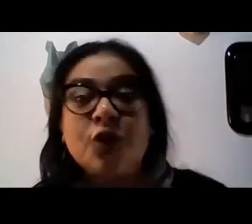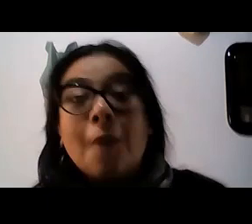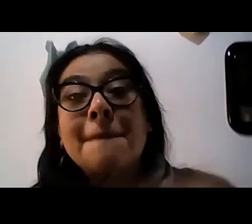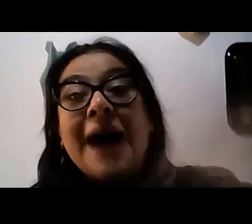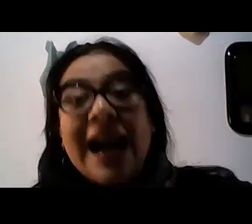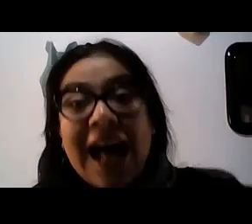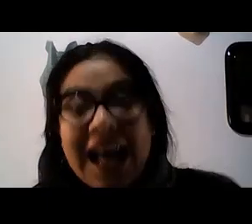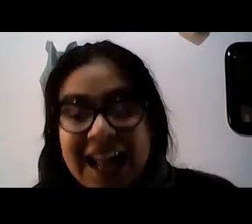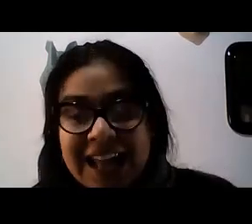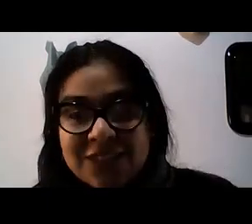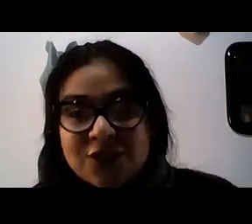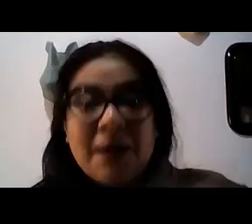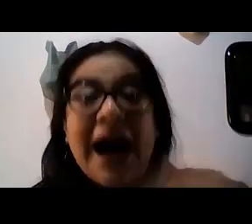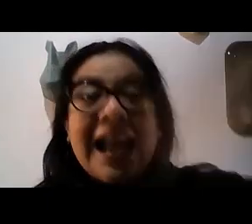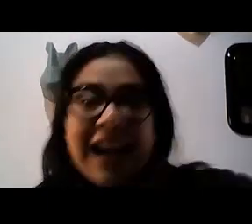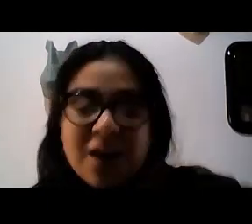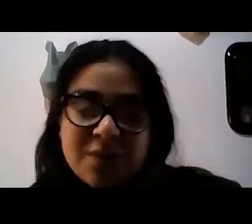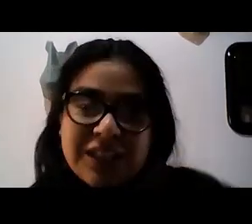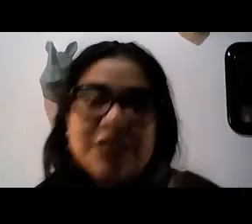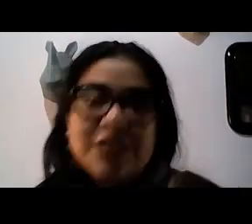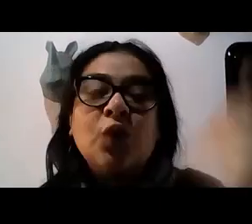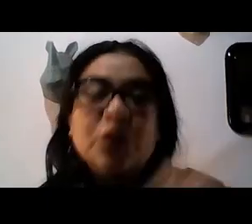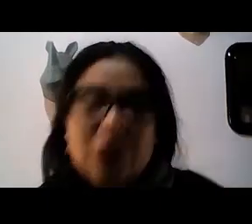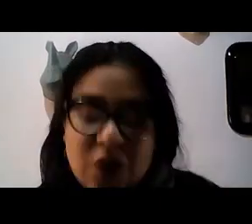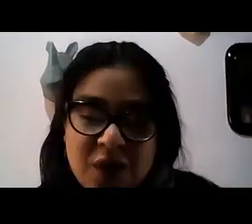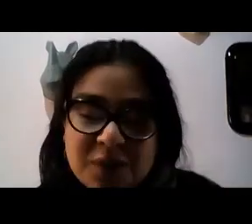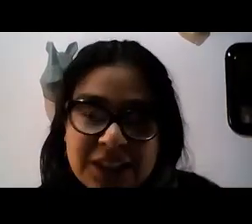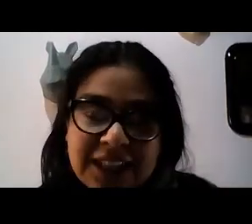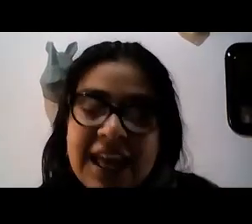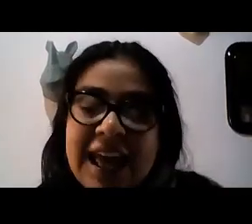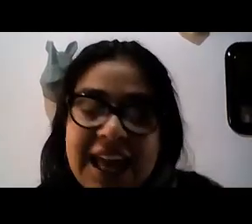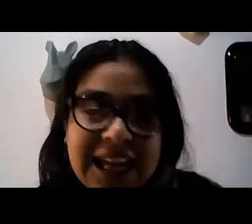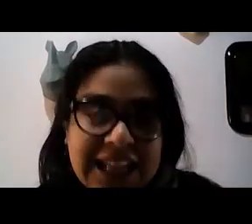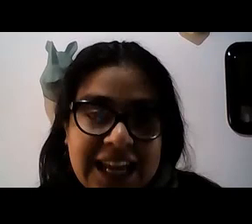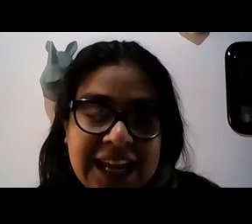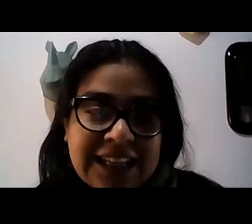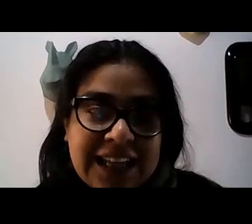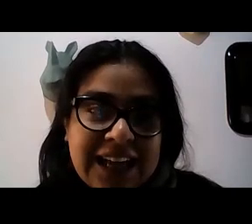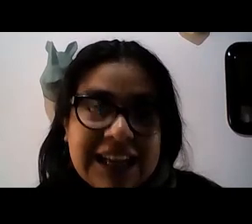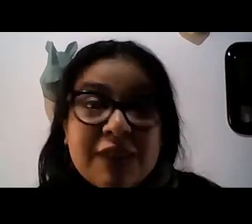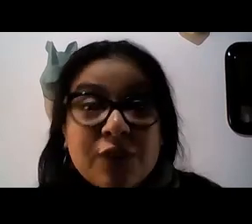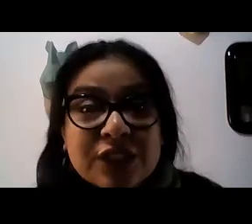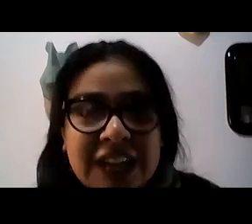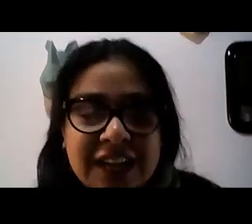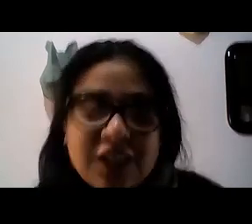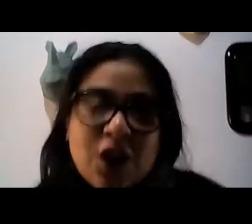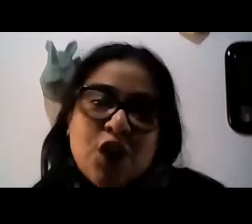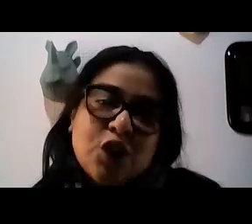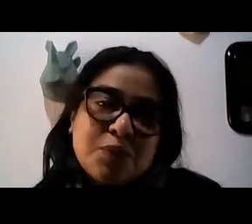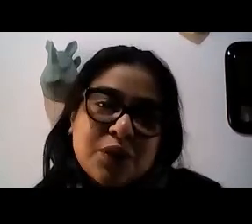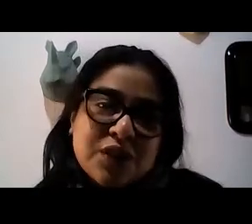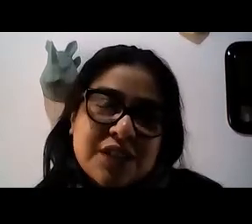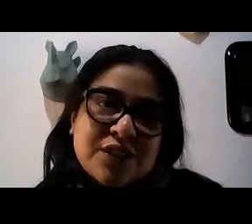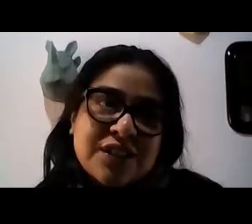ya no solo para ellos, para la comunidad, sino junto con la comunidad en reforzar